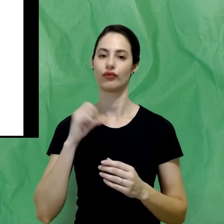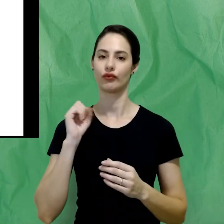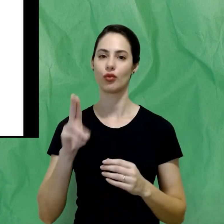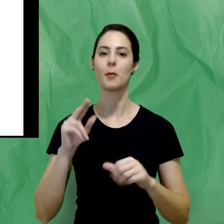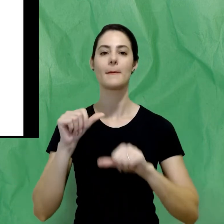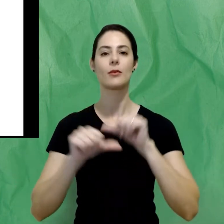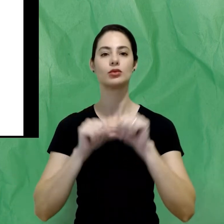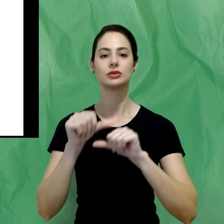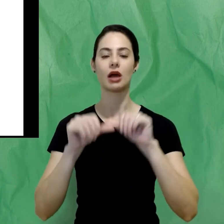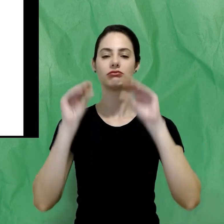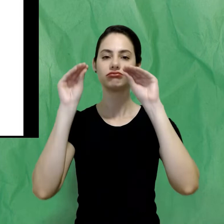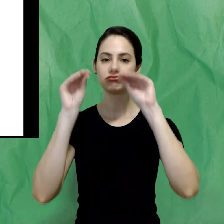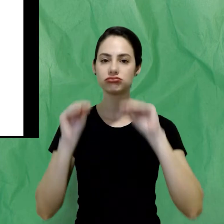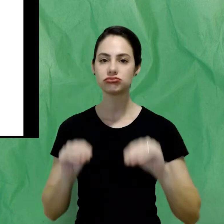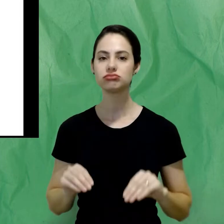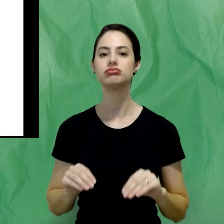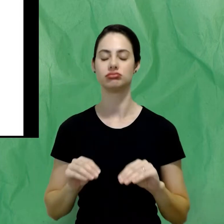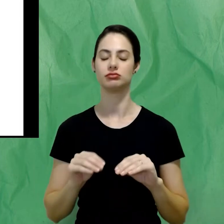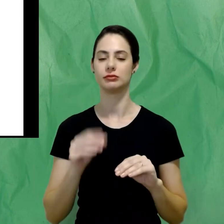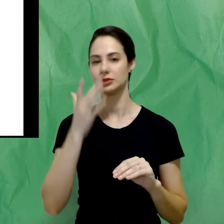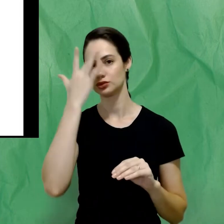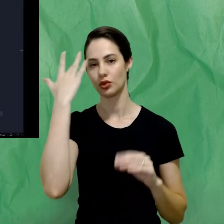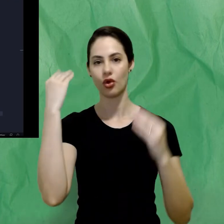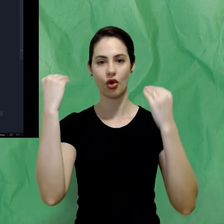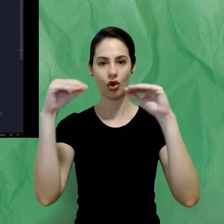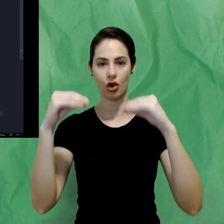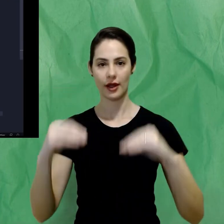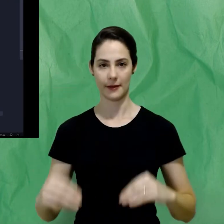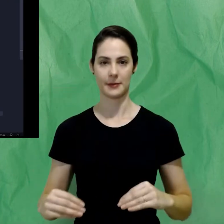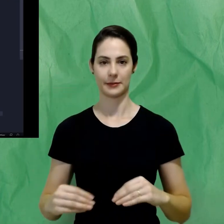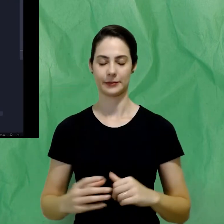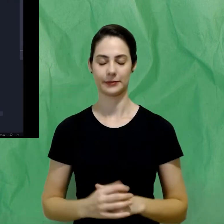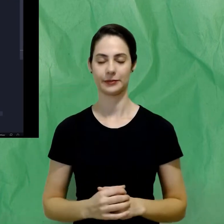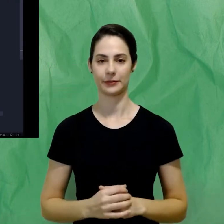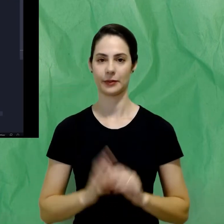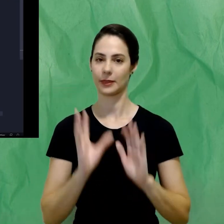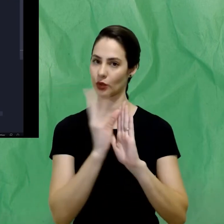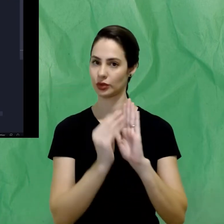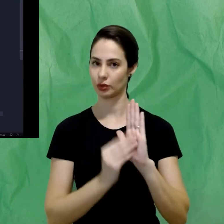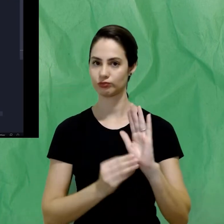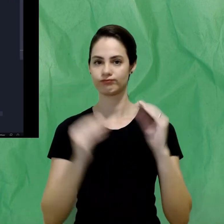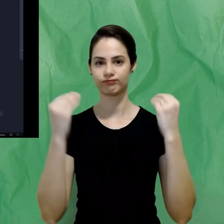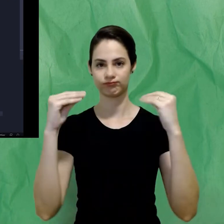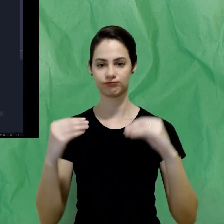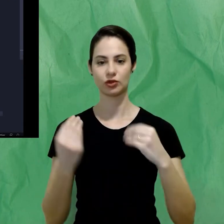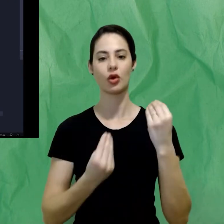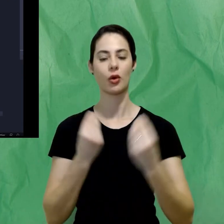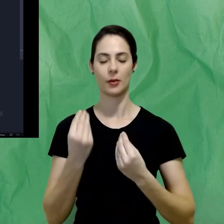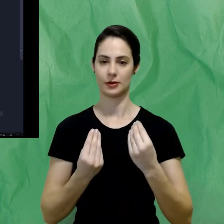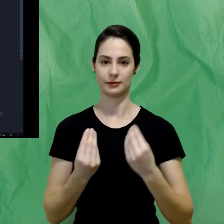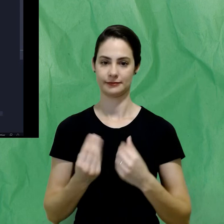esses campos aqui para colocar o conteúdo que estava lá no arquivo. Então, como que eu faço isso? Vou fazer